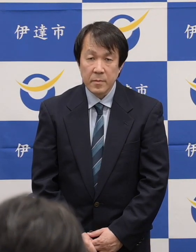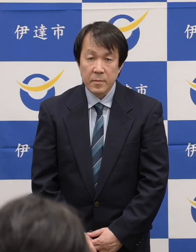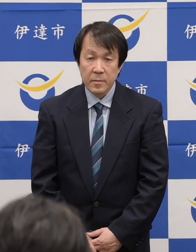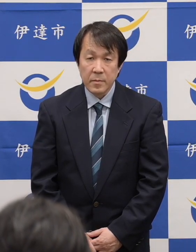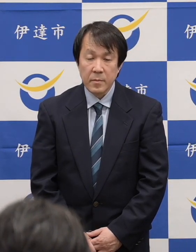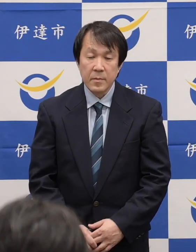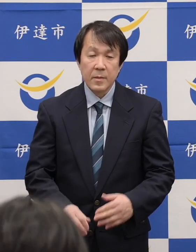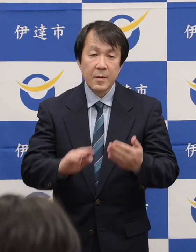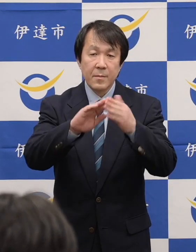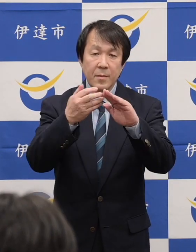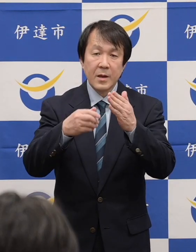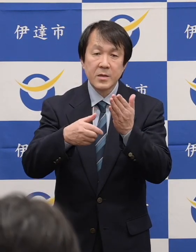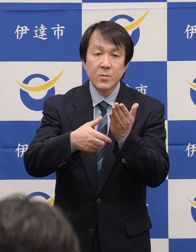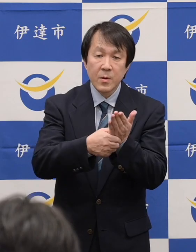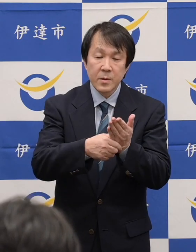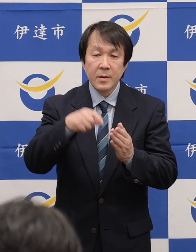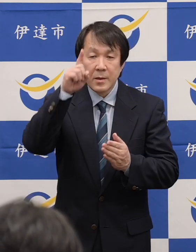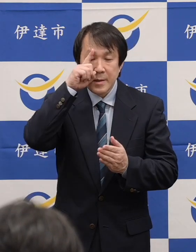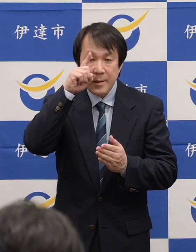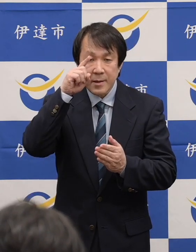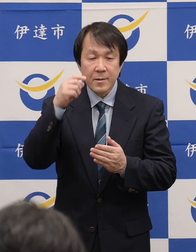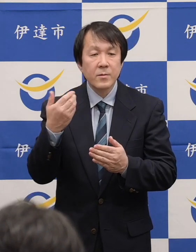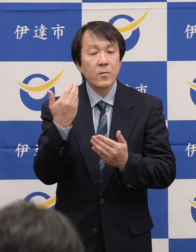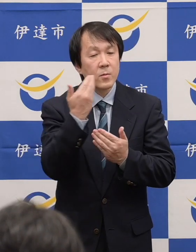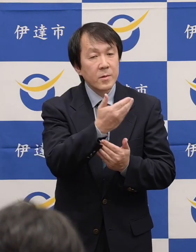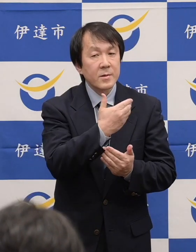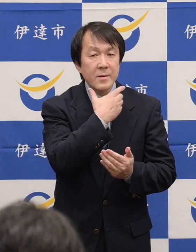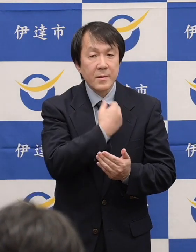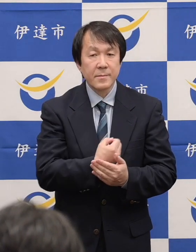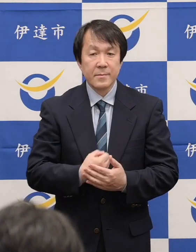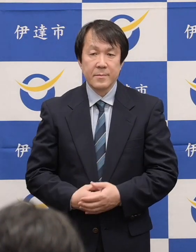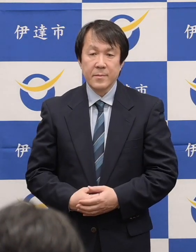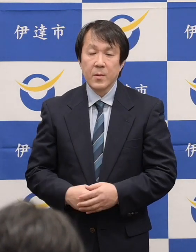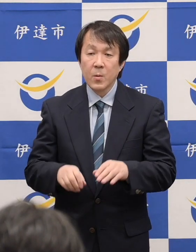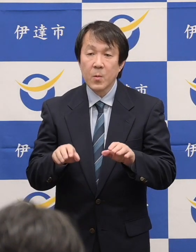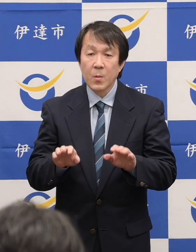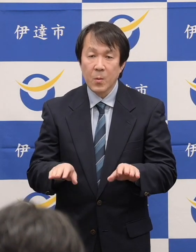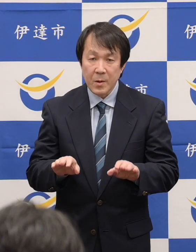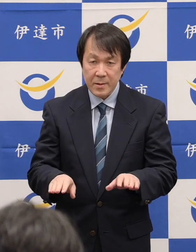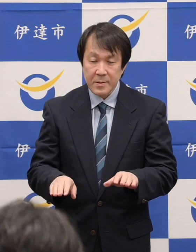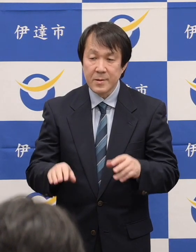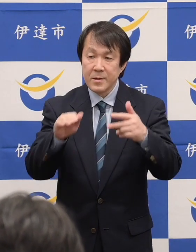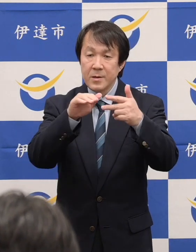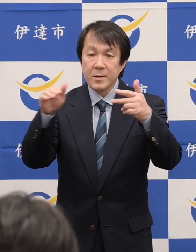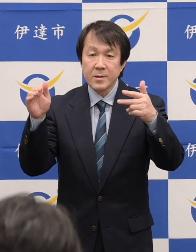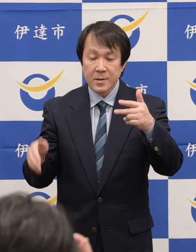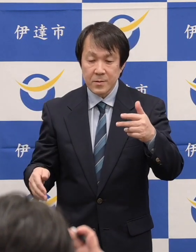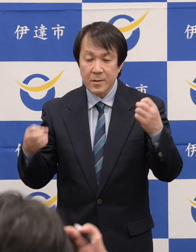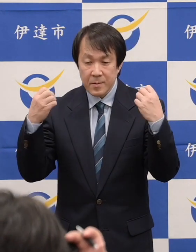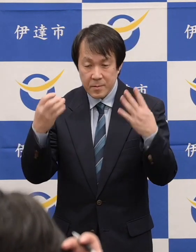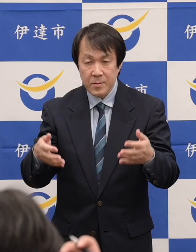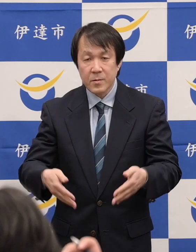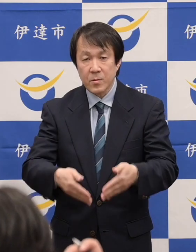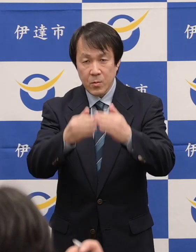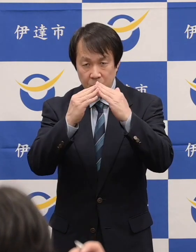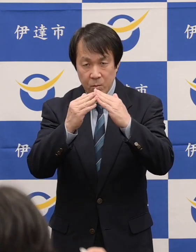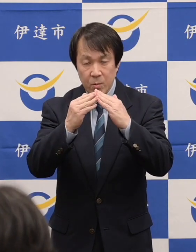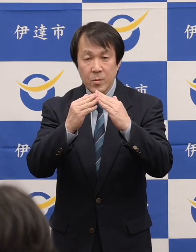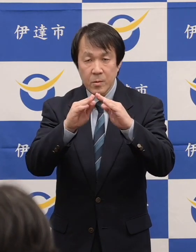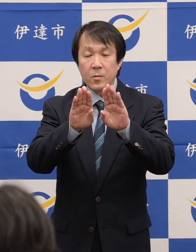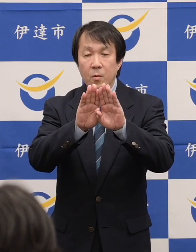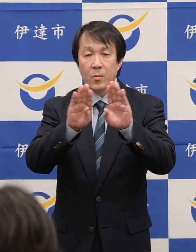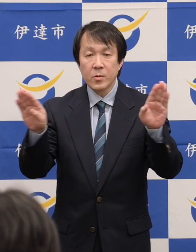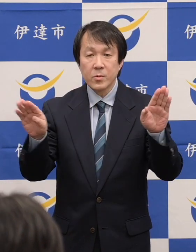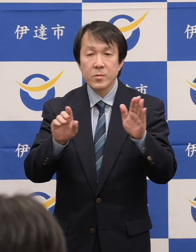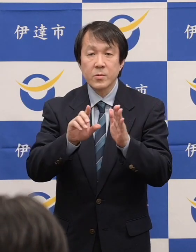町の駅伊達についてお伺いいたします。今回、このいわゆる施設新設という形でオープンするもの、柳